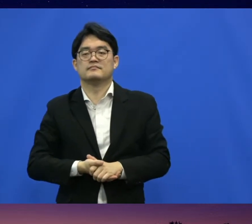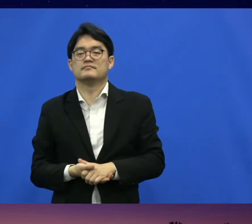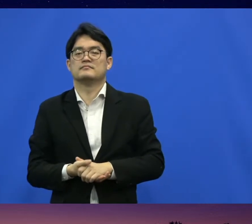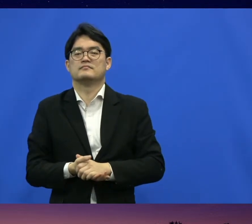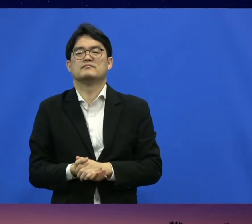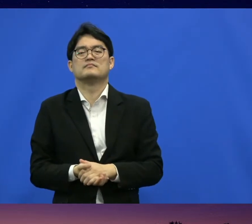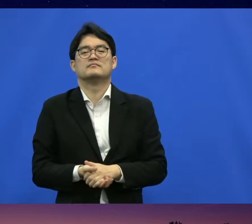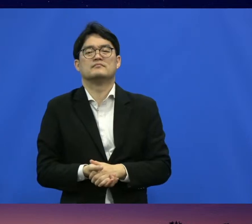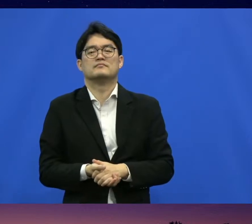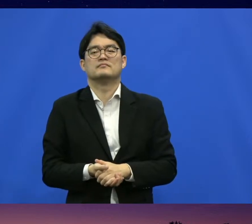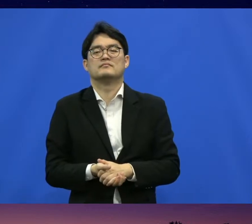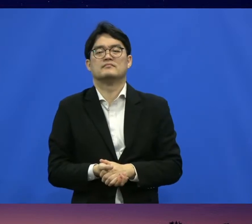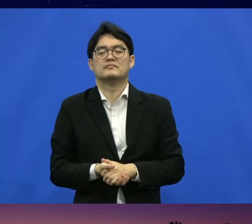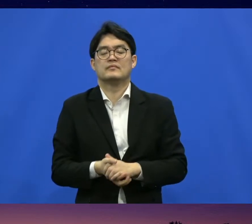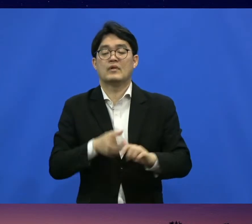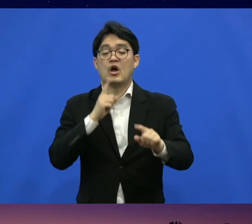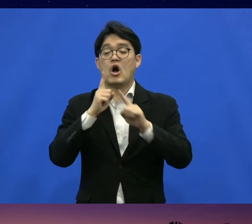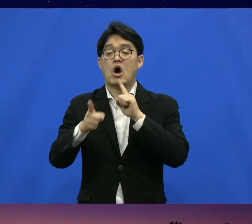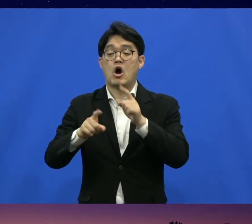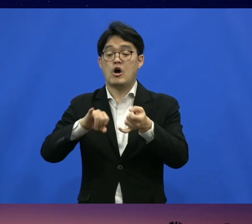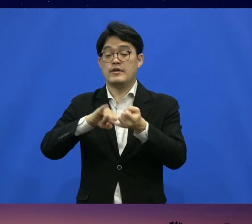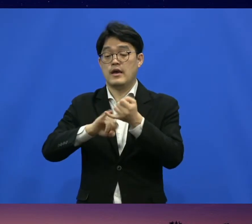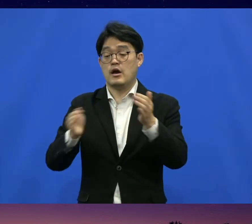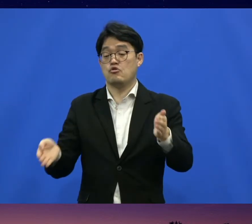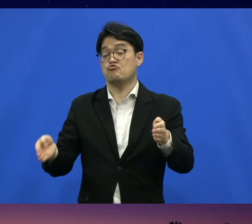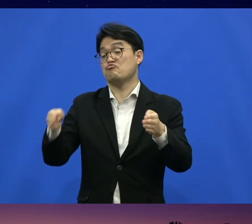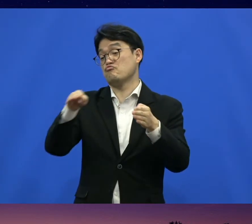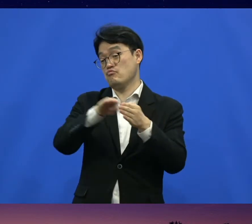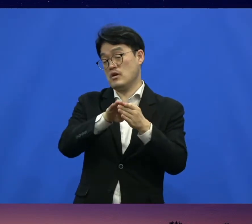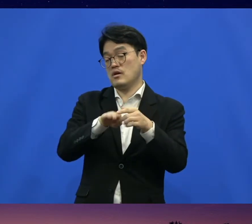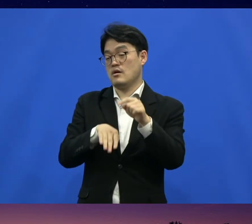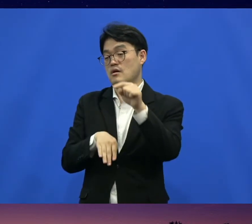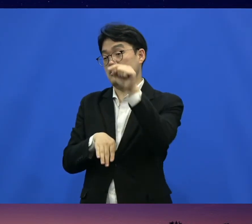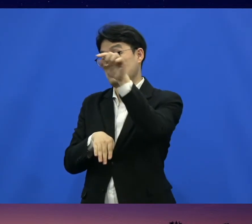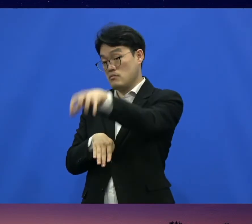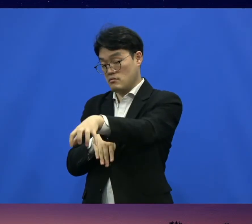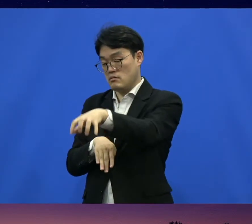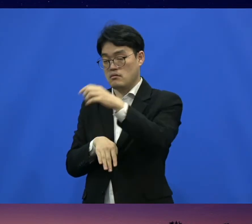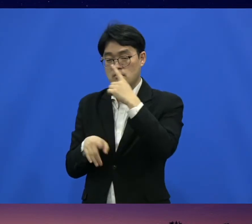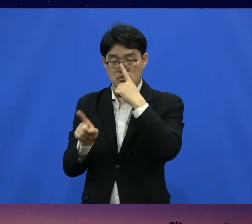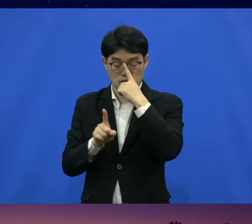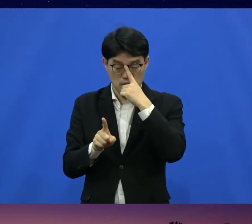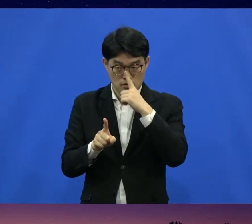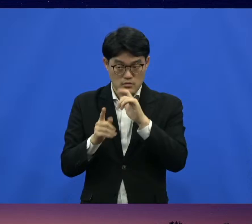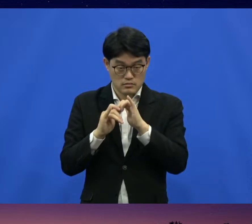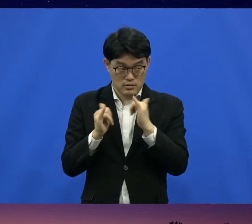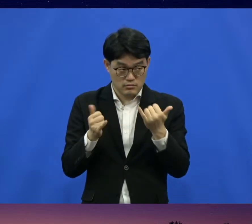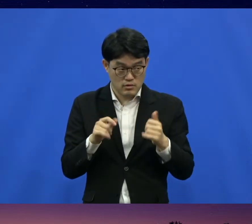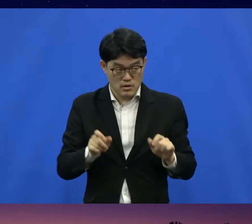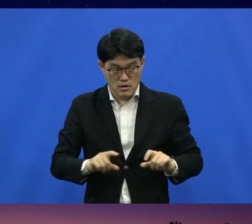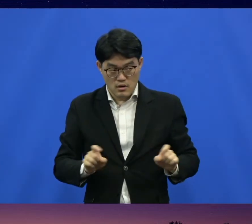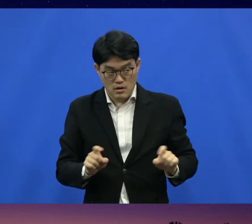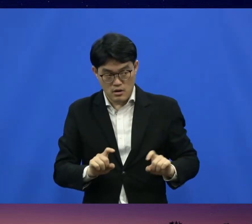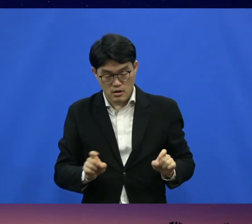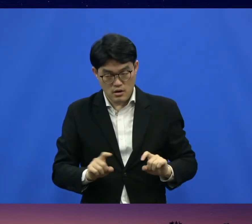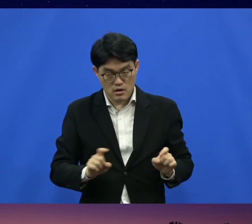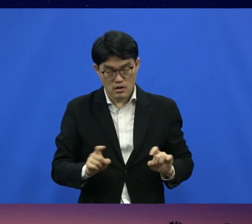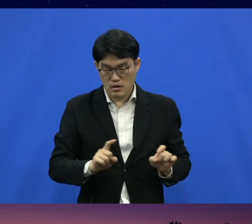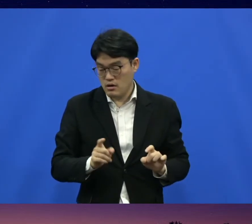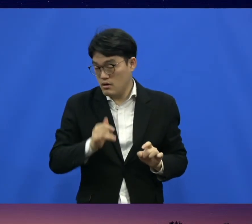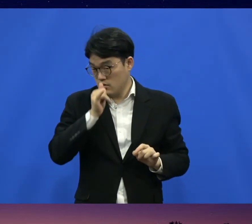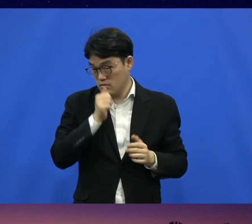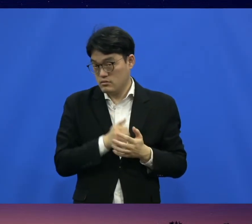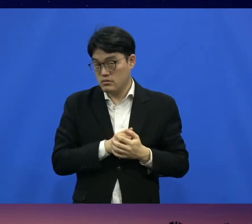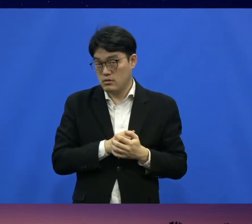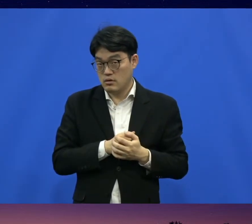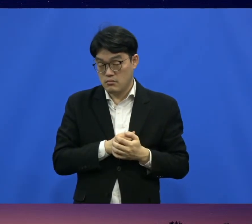자, 법궤를 여러분, 법궤는 이미 이제 사람들에게 두려움을 주고 있어요. 실제로